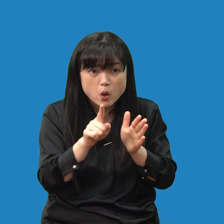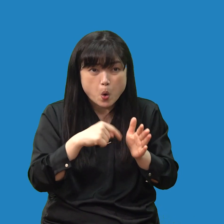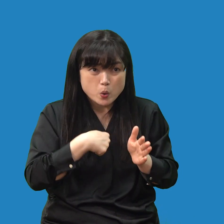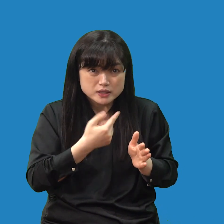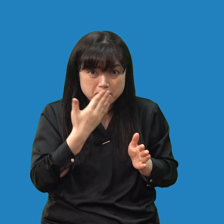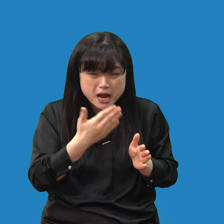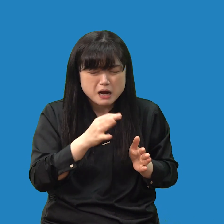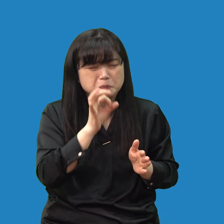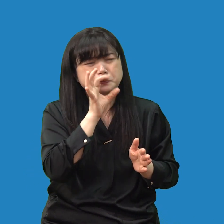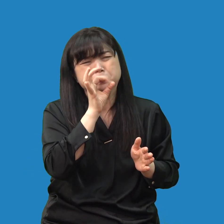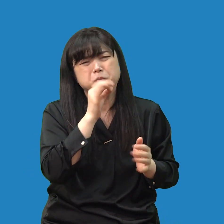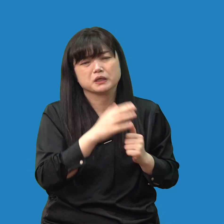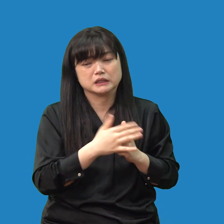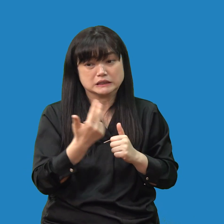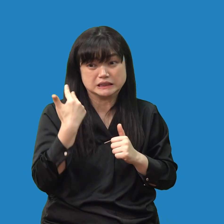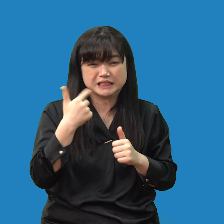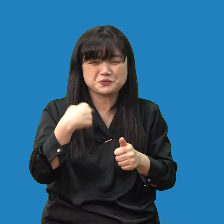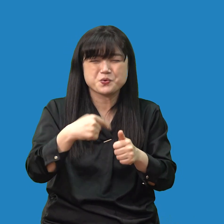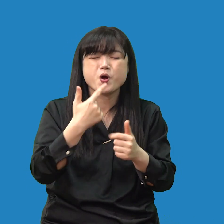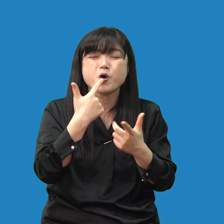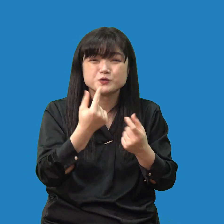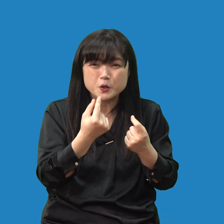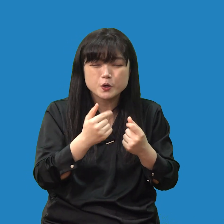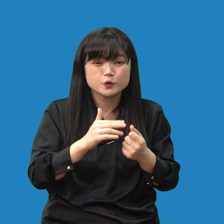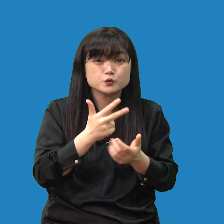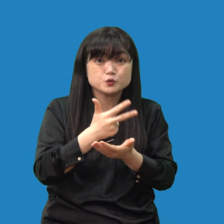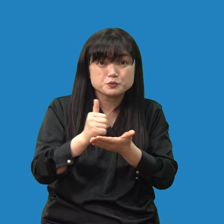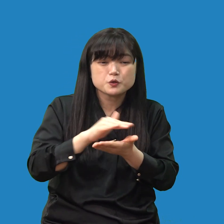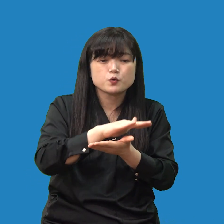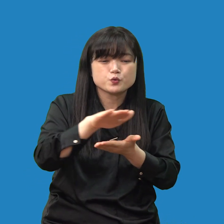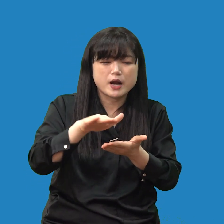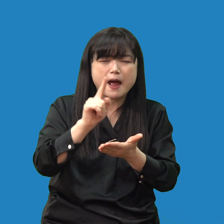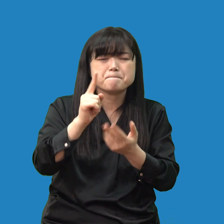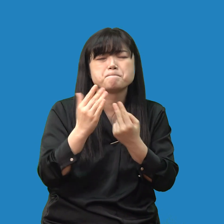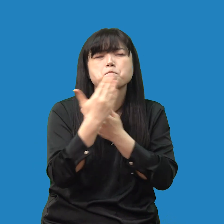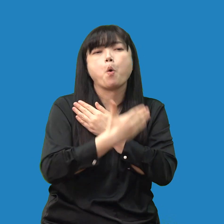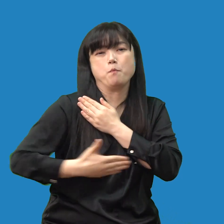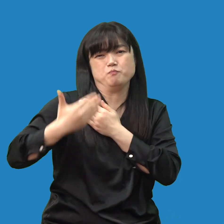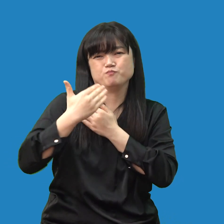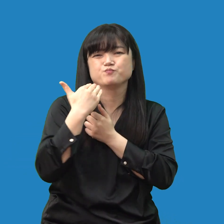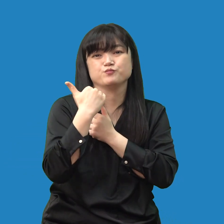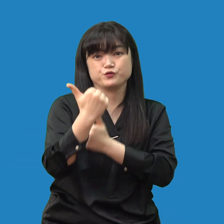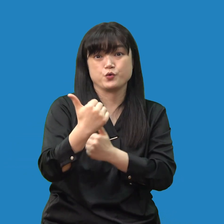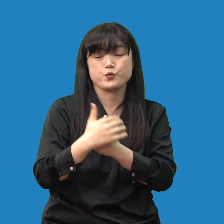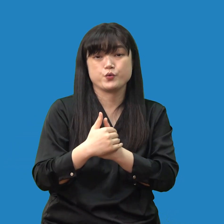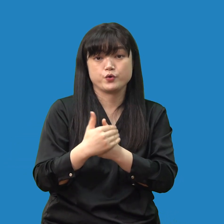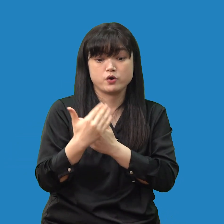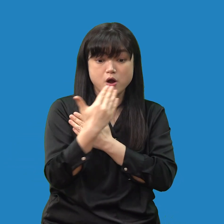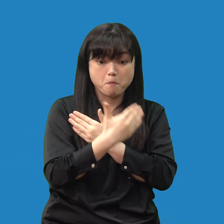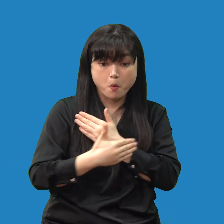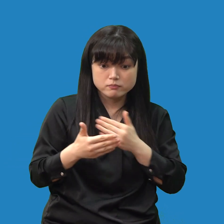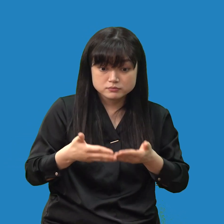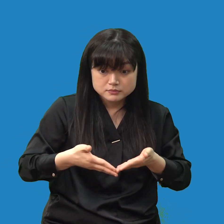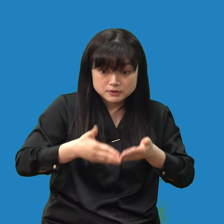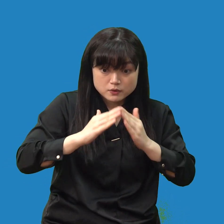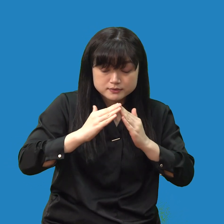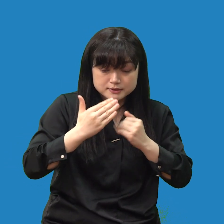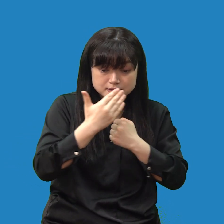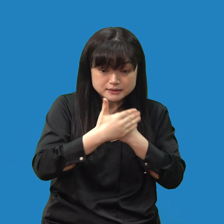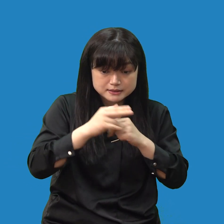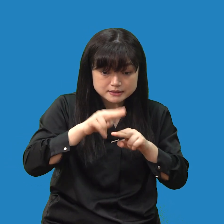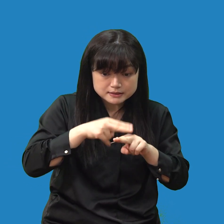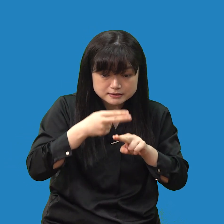됩니다. 그래서 우리가 지난주 배웠듯이 주님께서 우리를 한 몸으로 불러주셨고 그 몸을 세우는